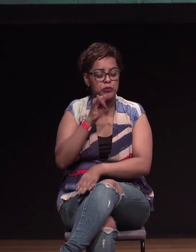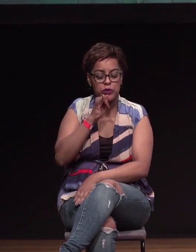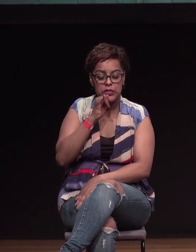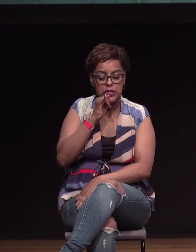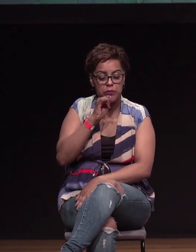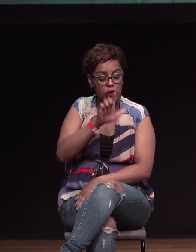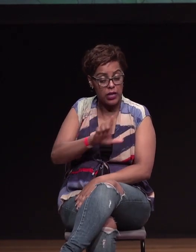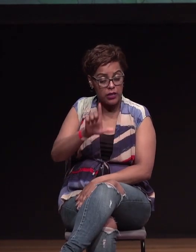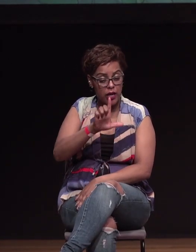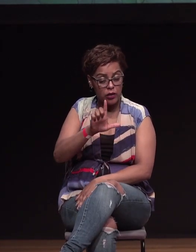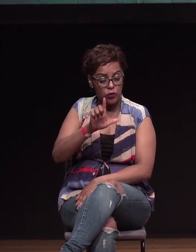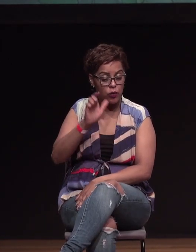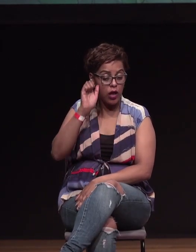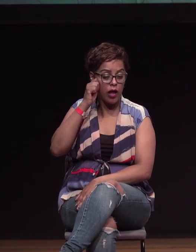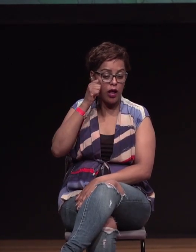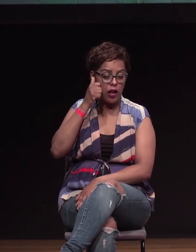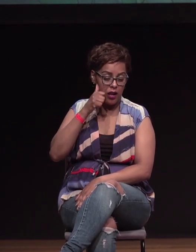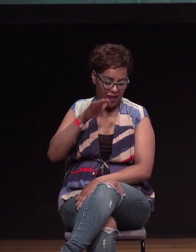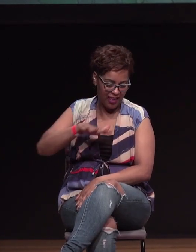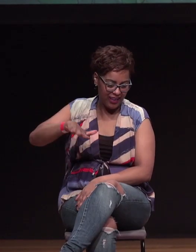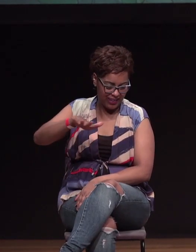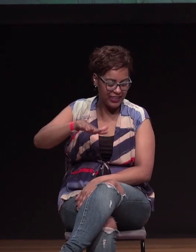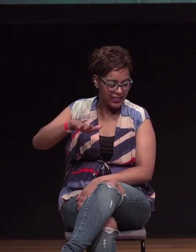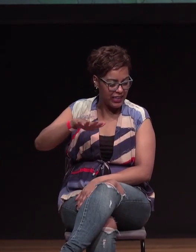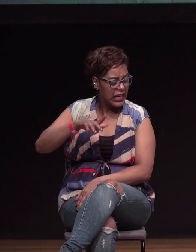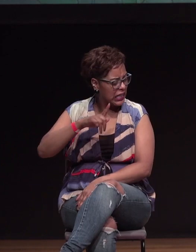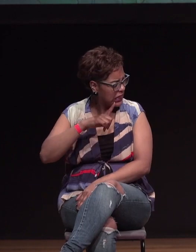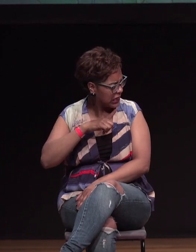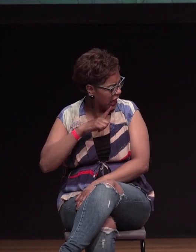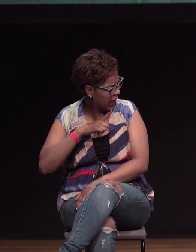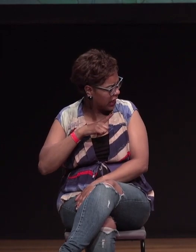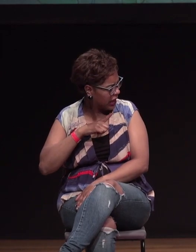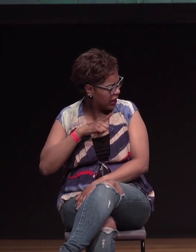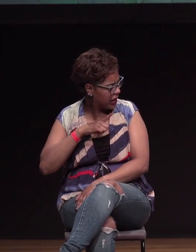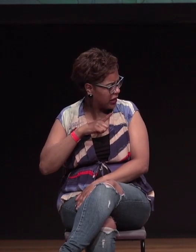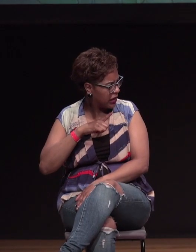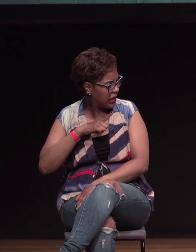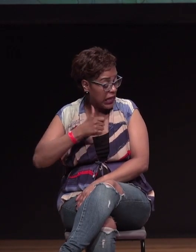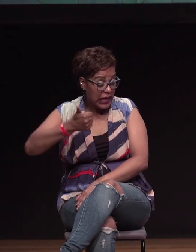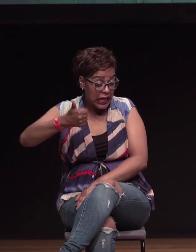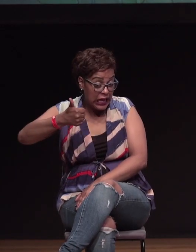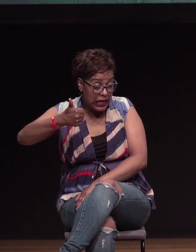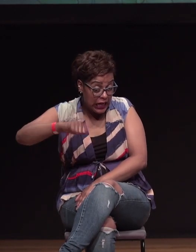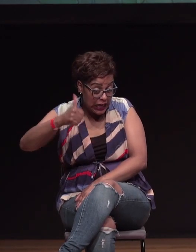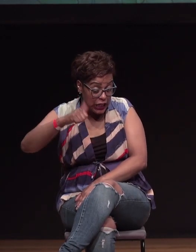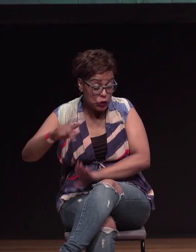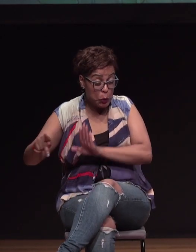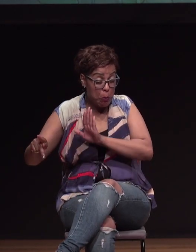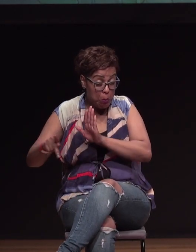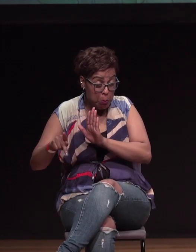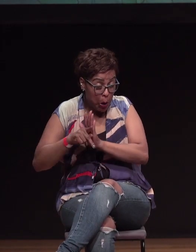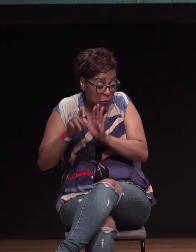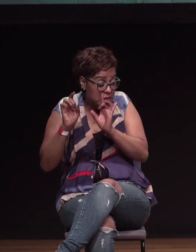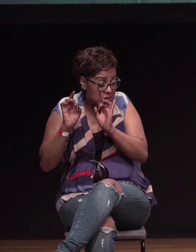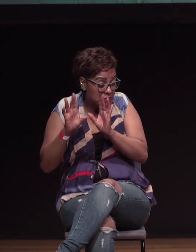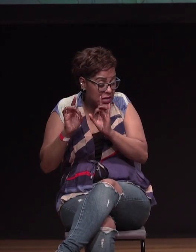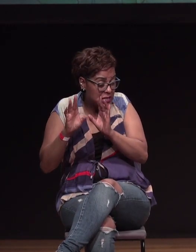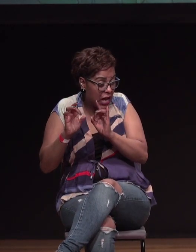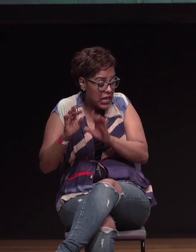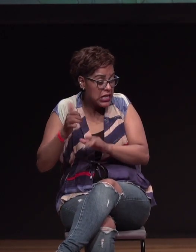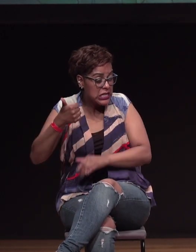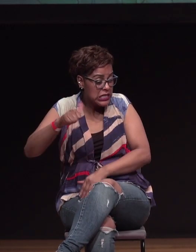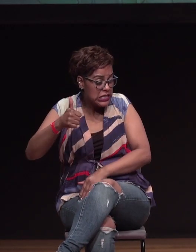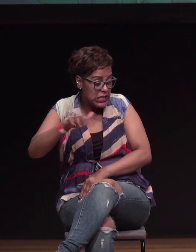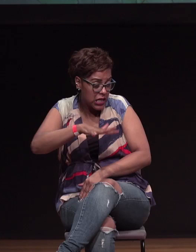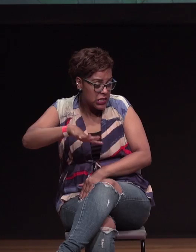da literatura negra, se há um trabalho de críticos literários negros, enfim, como que